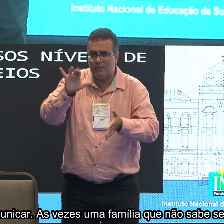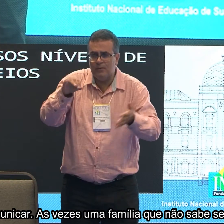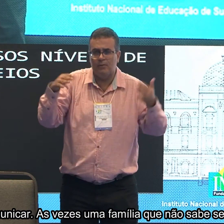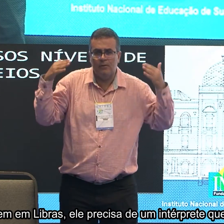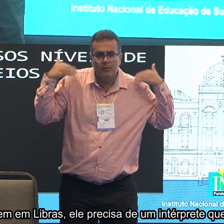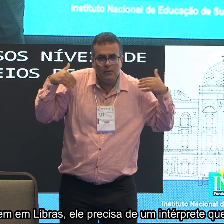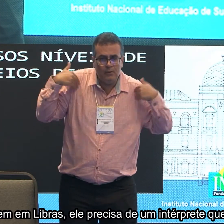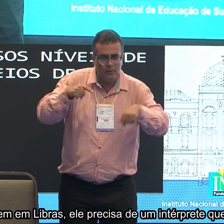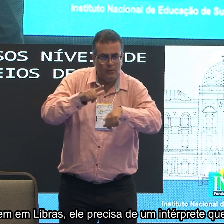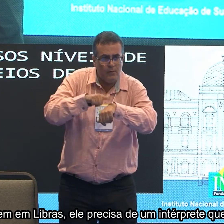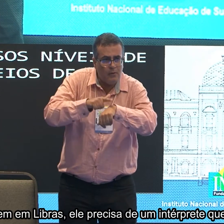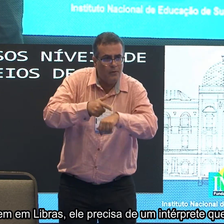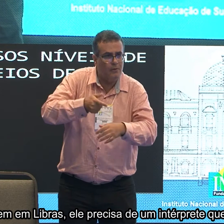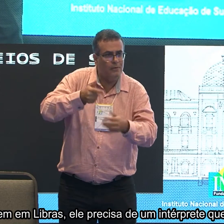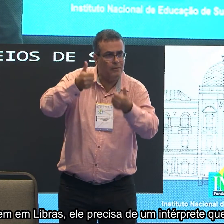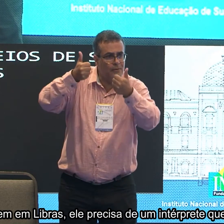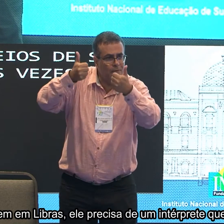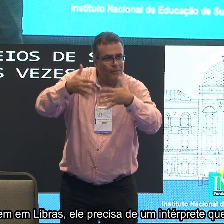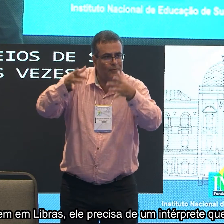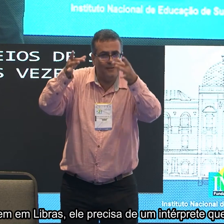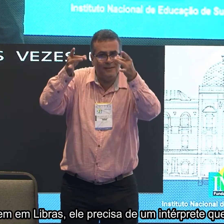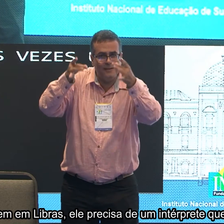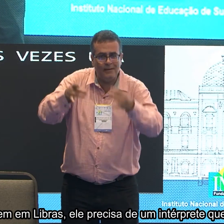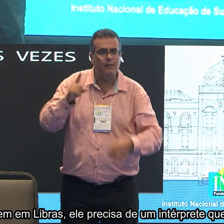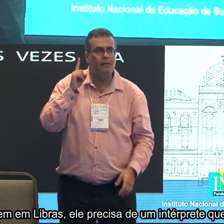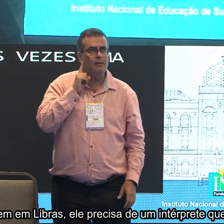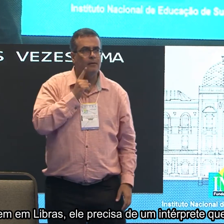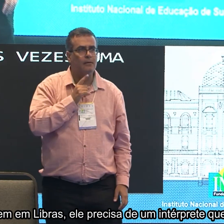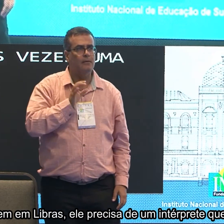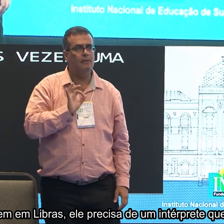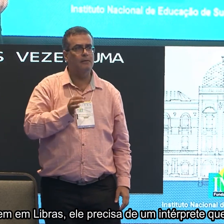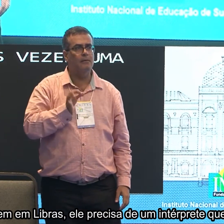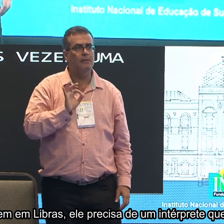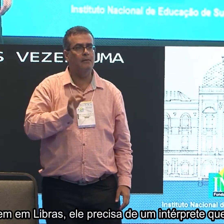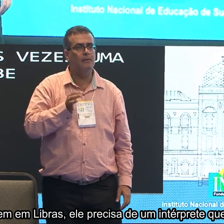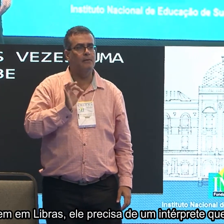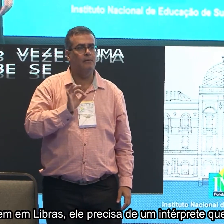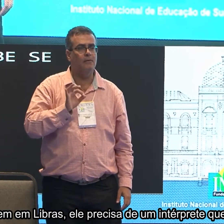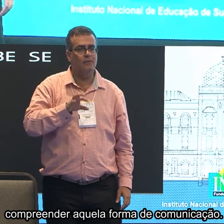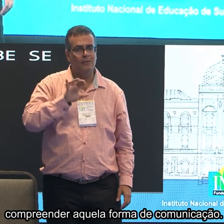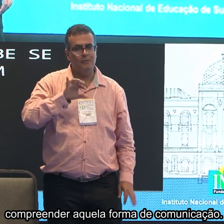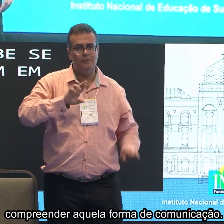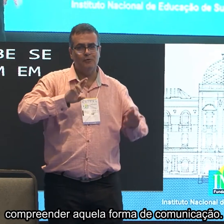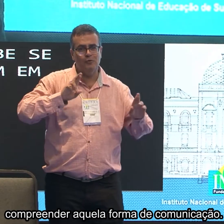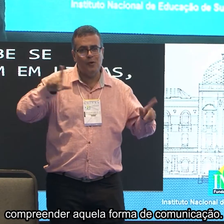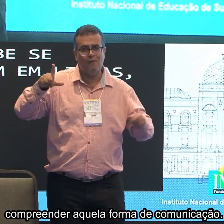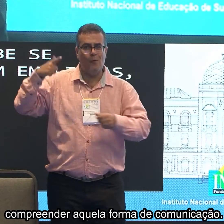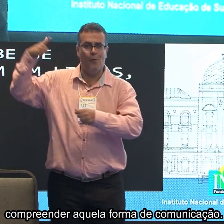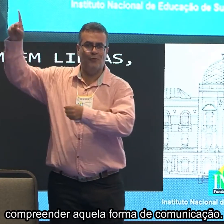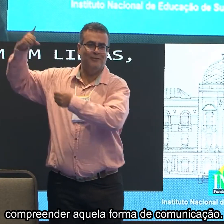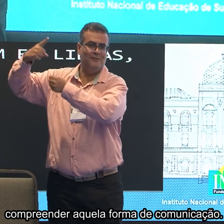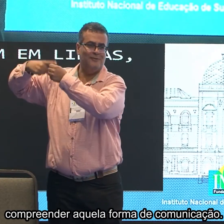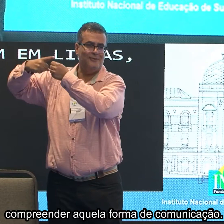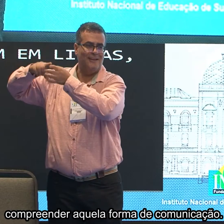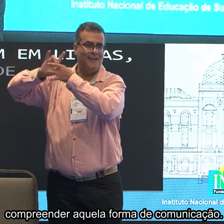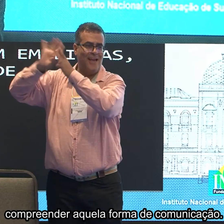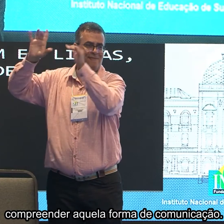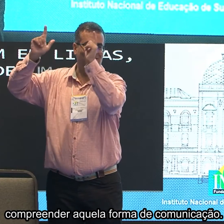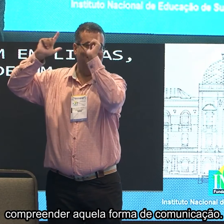se comunicar muito bem em Libras, então ele precisa de um intérprete que consiga compreender aquela forma de comunicação,